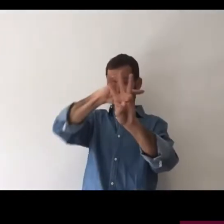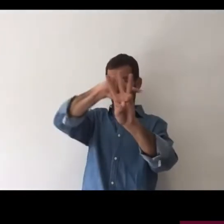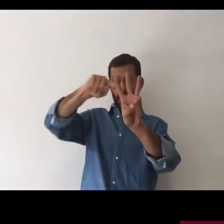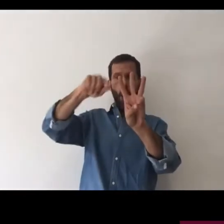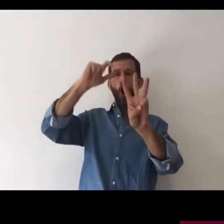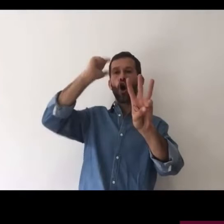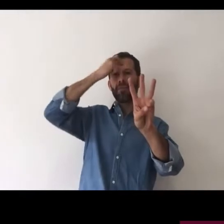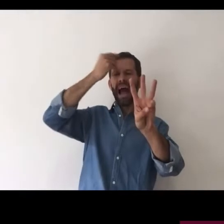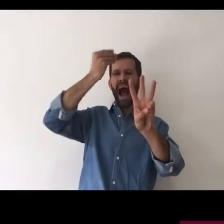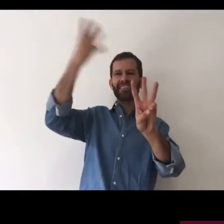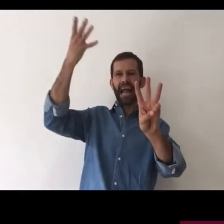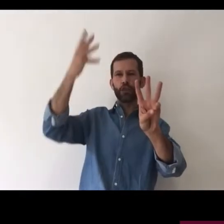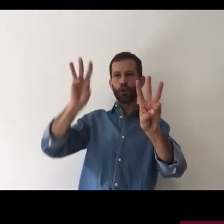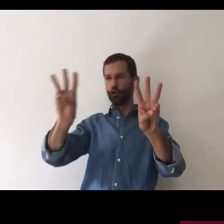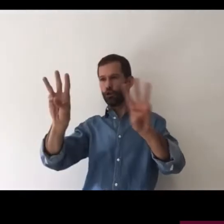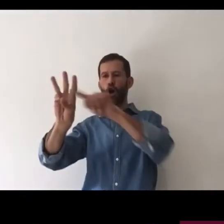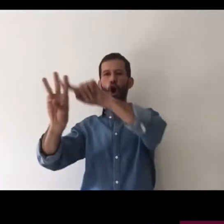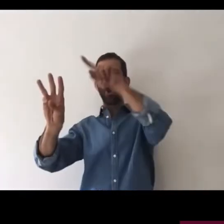veis separadas,